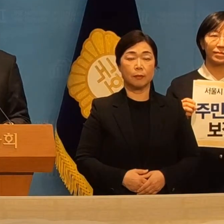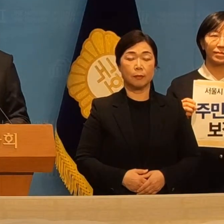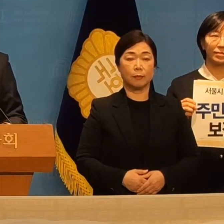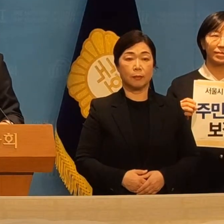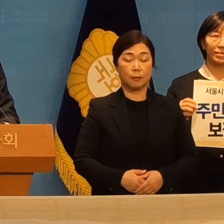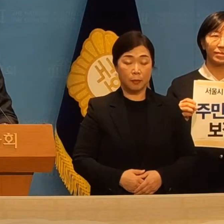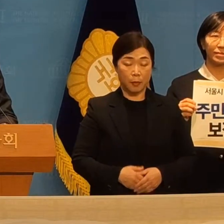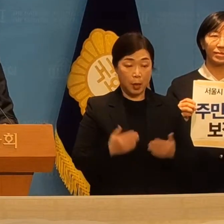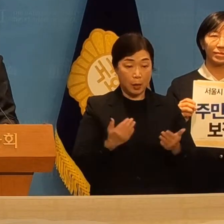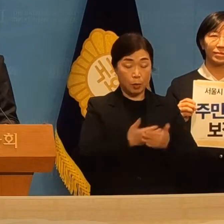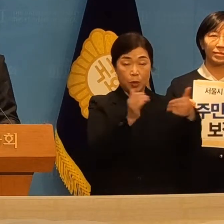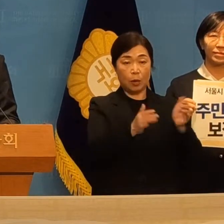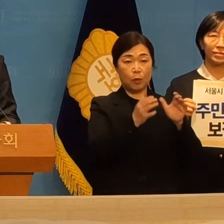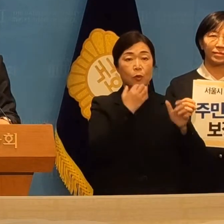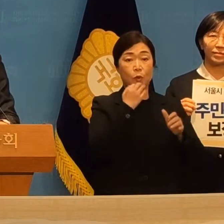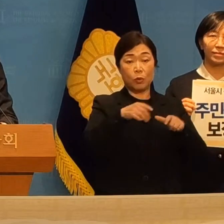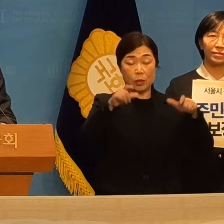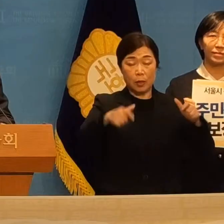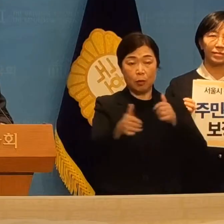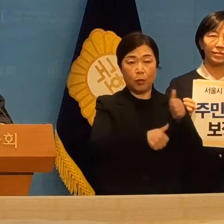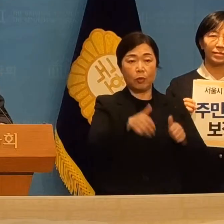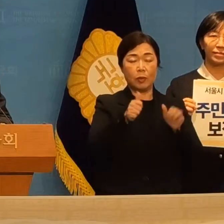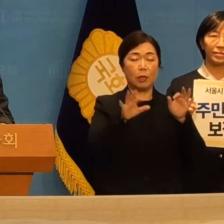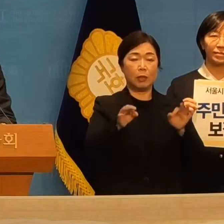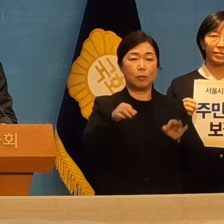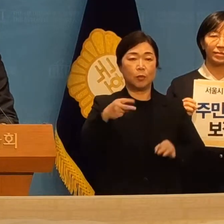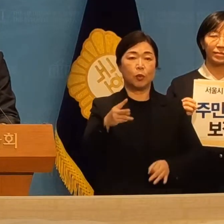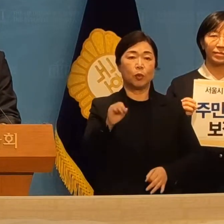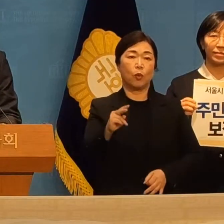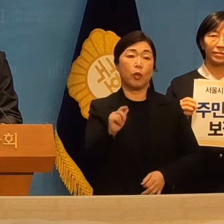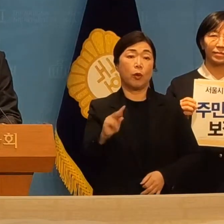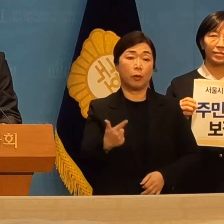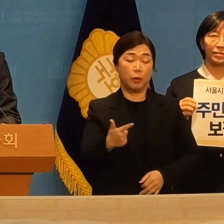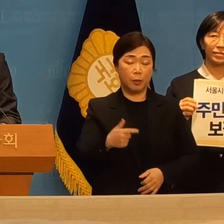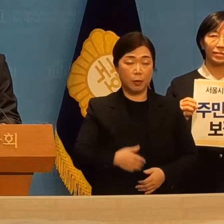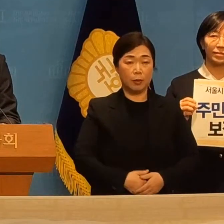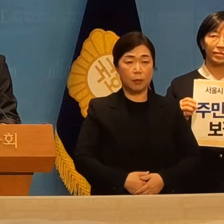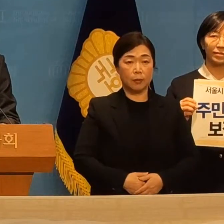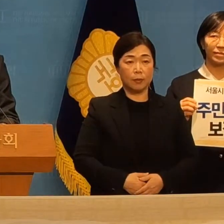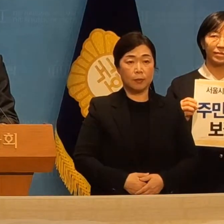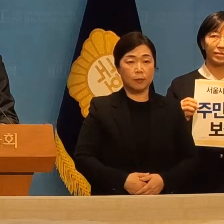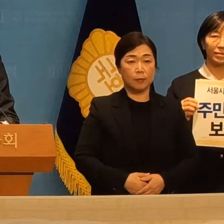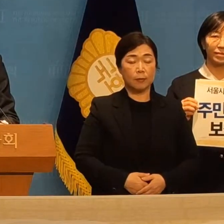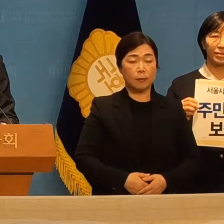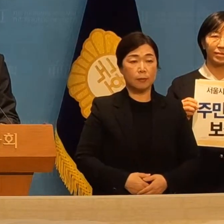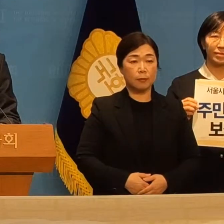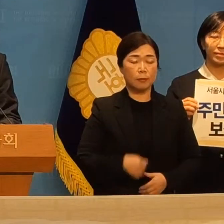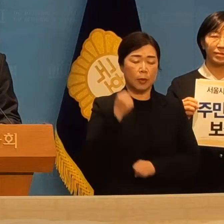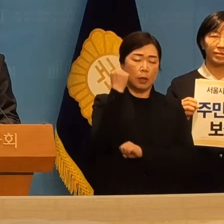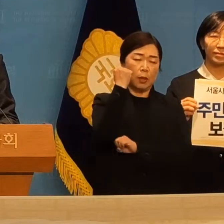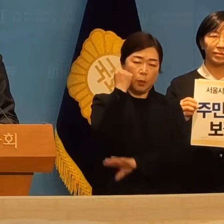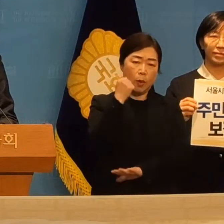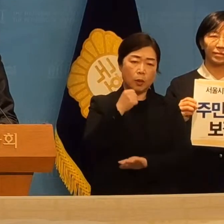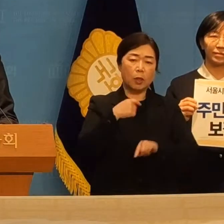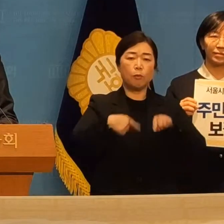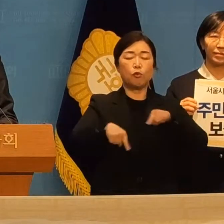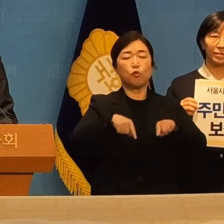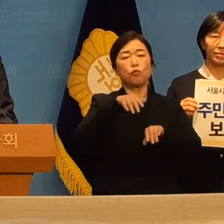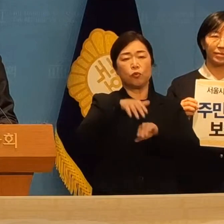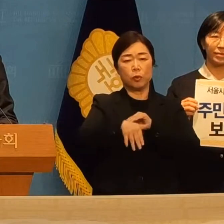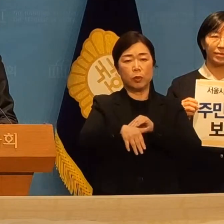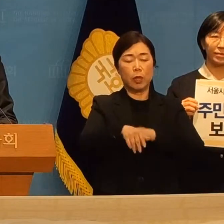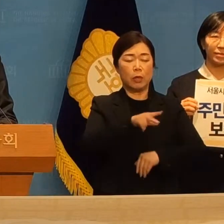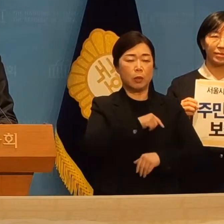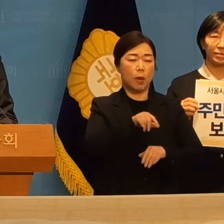네, 진보당 서울시당 위원장 김용현입니다. 네, 진보당 서울시당은 풀뿌리 민주주의의 근간인